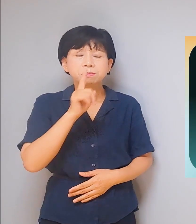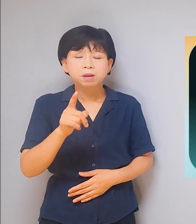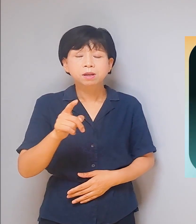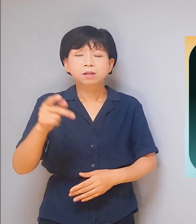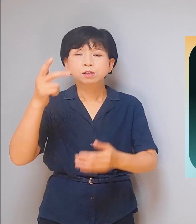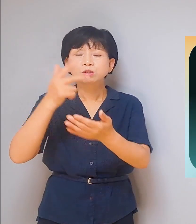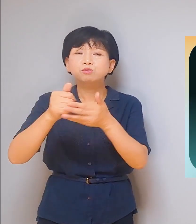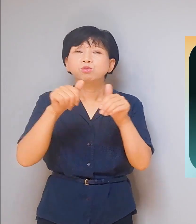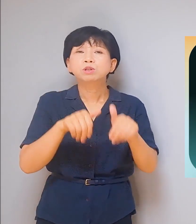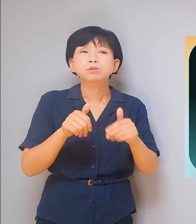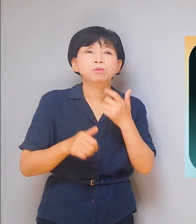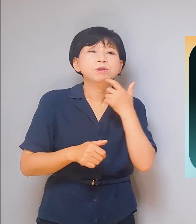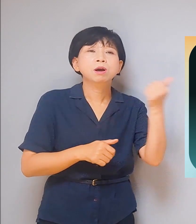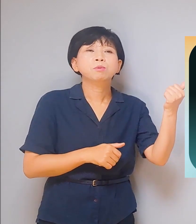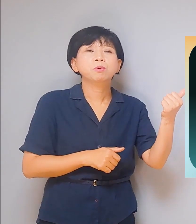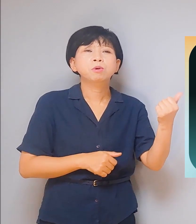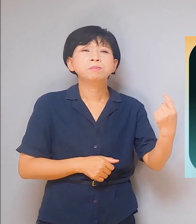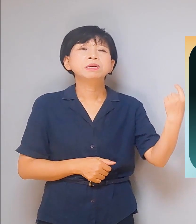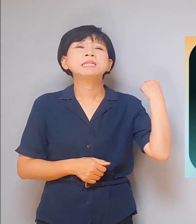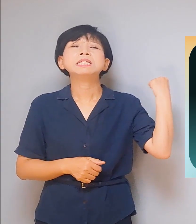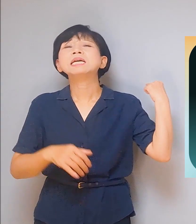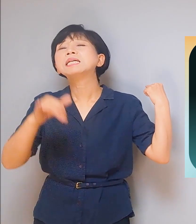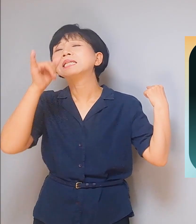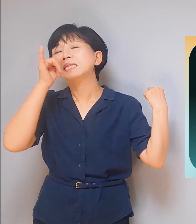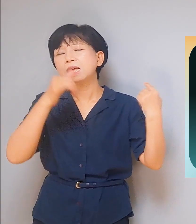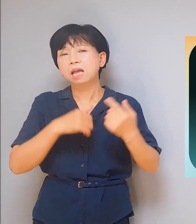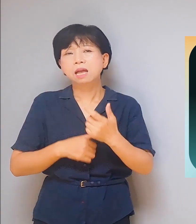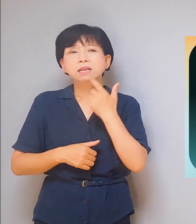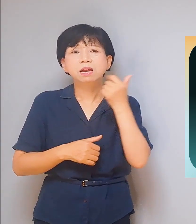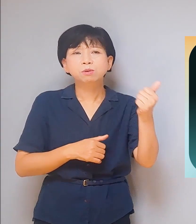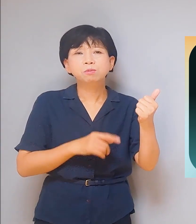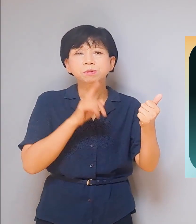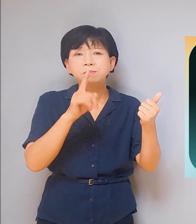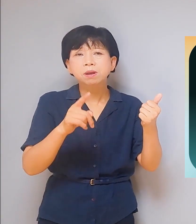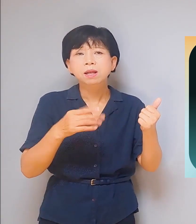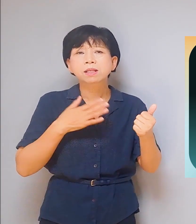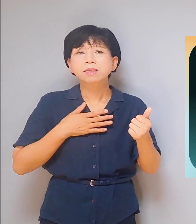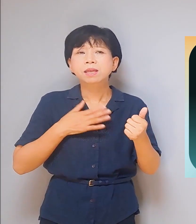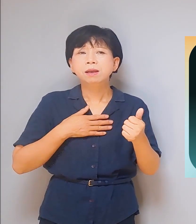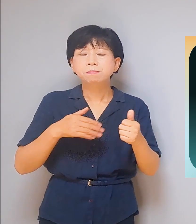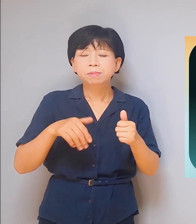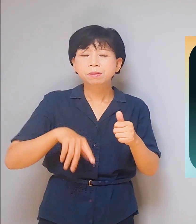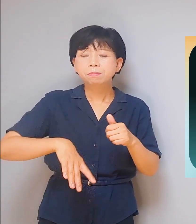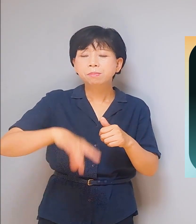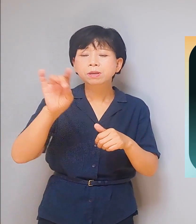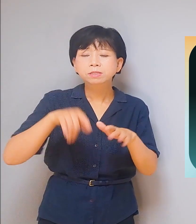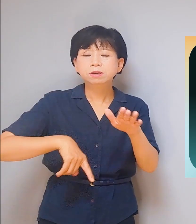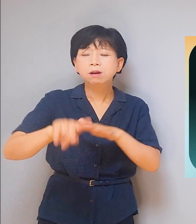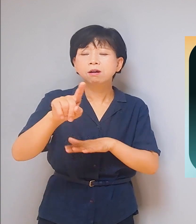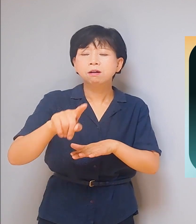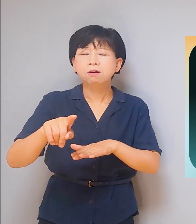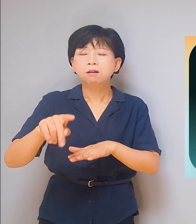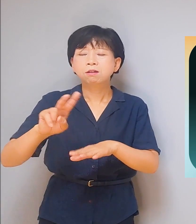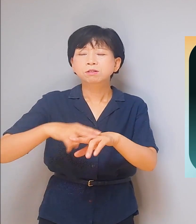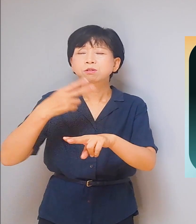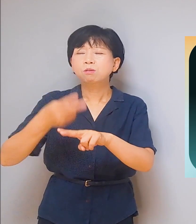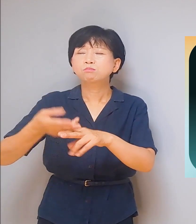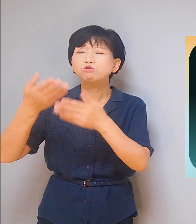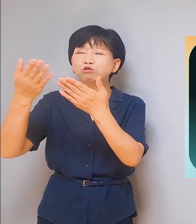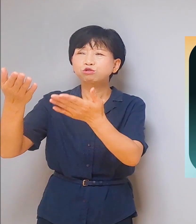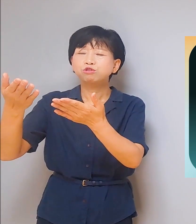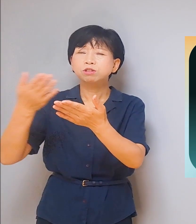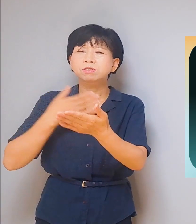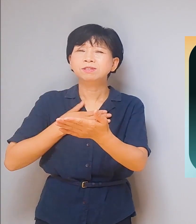주의 종 야곱이 우리 뒤에 있다 하라 하니 이는 야곱이 말하기를 내가 내 앞에 보내는 예물로 형의 감정을